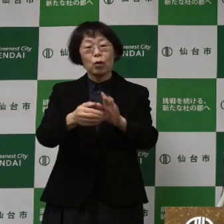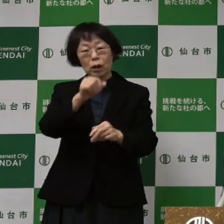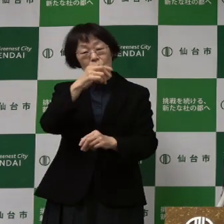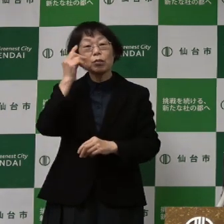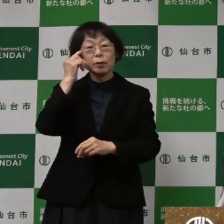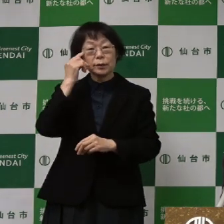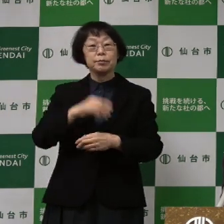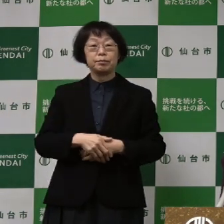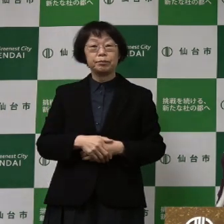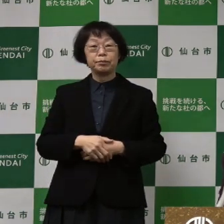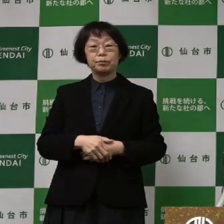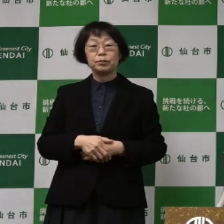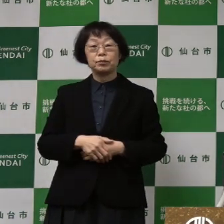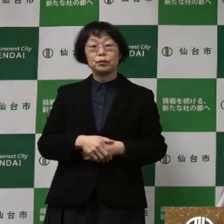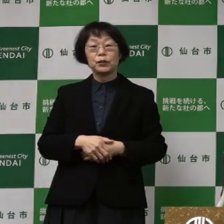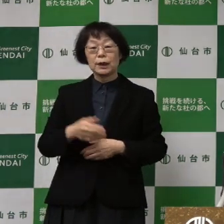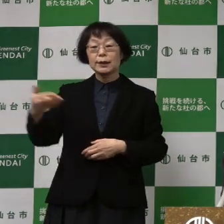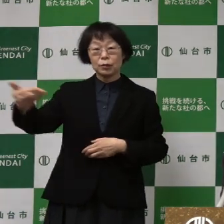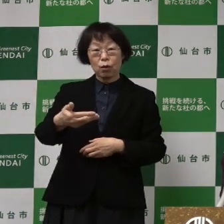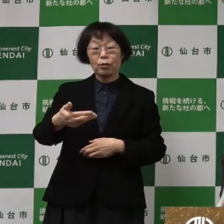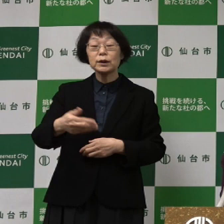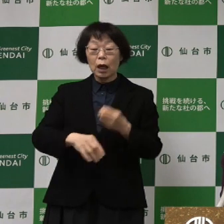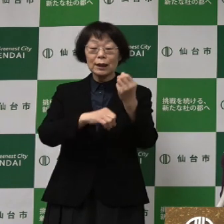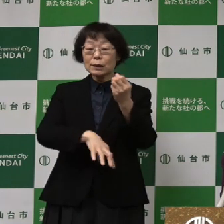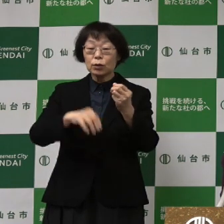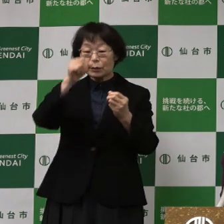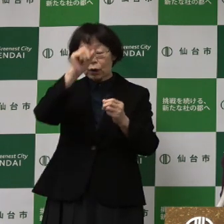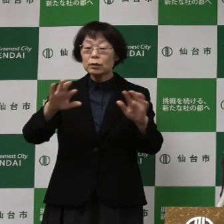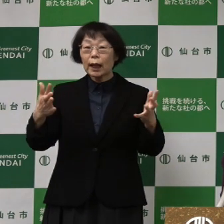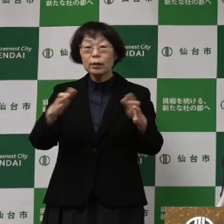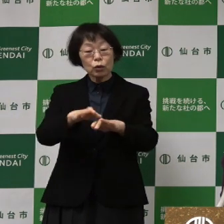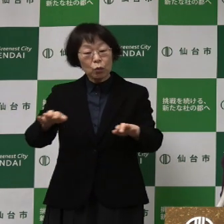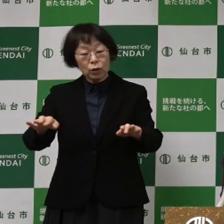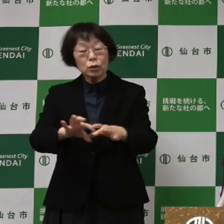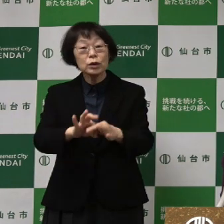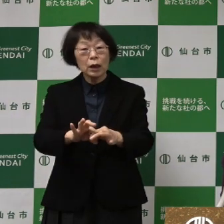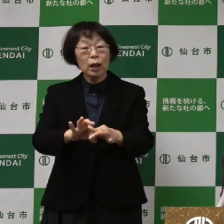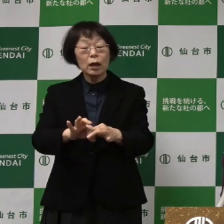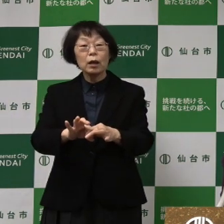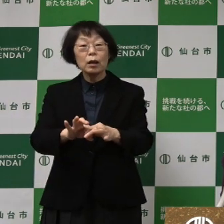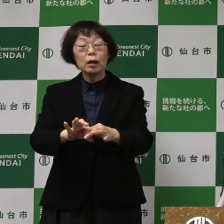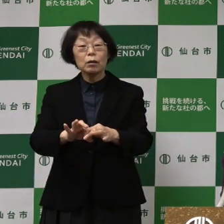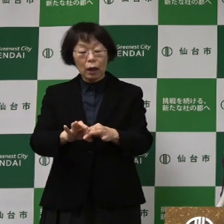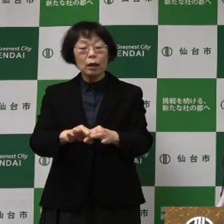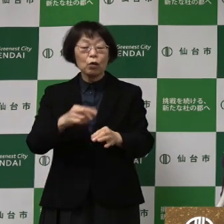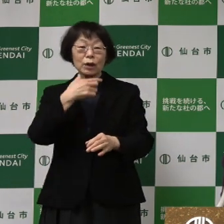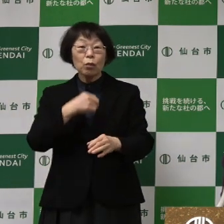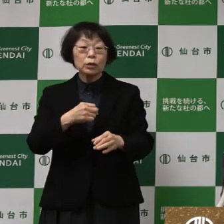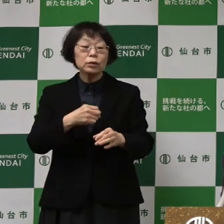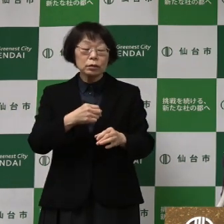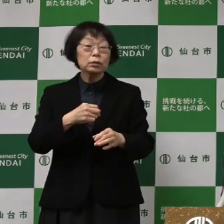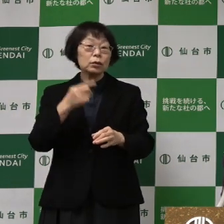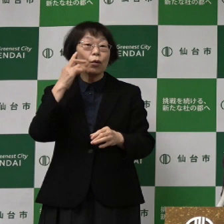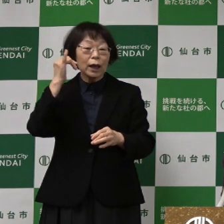ただ基礎疾患がないというお子さんに関しては、まあ、それでも希望するお子さんもしくは保護者の